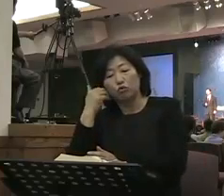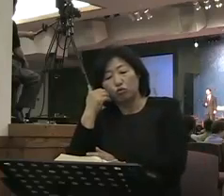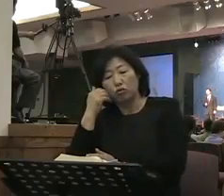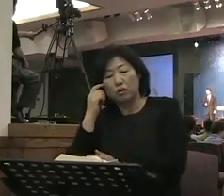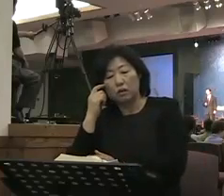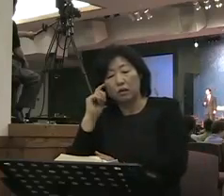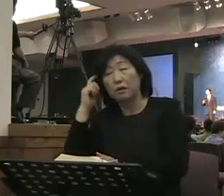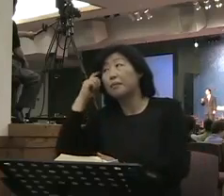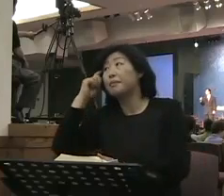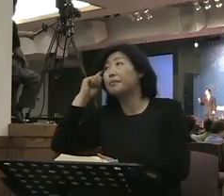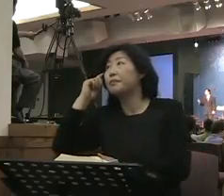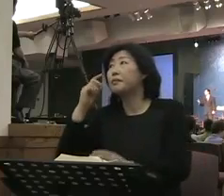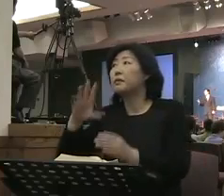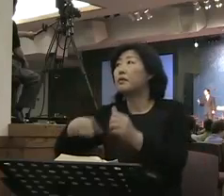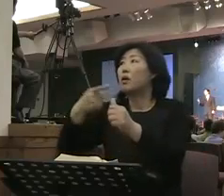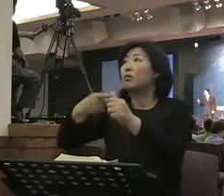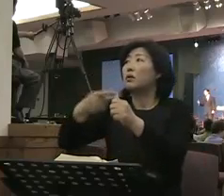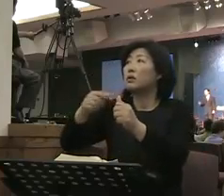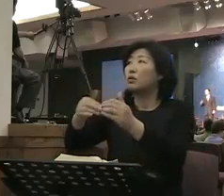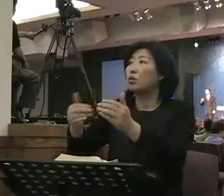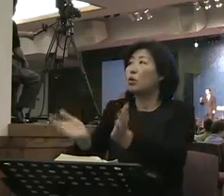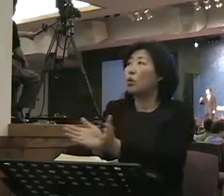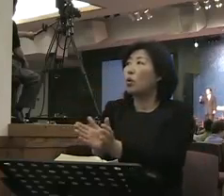없습니다. 처음부터 그 그룹은